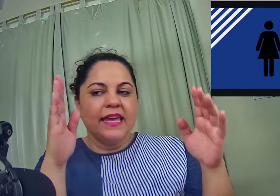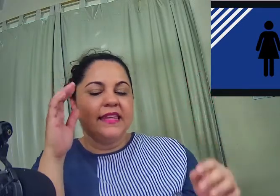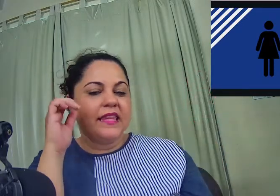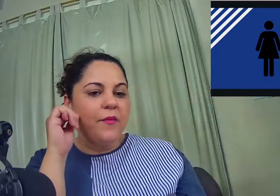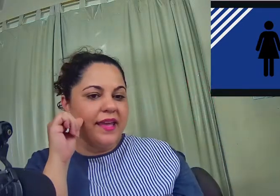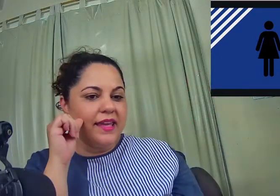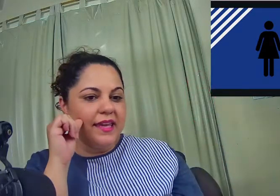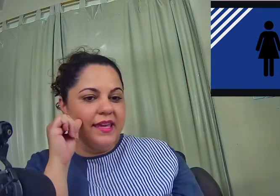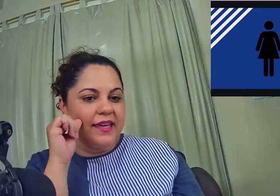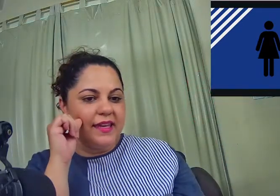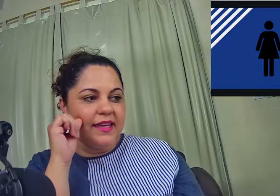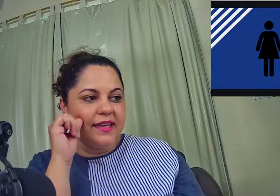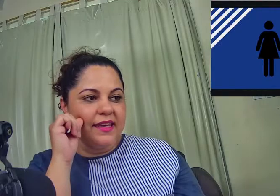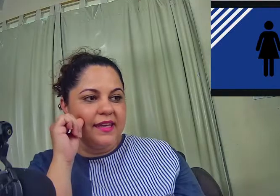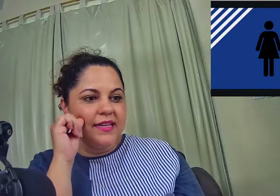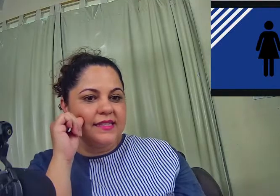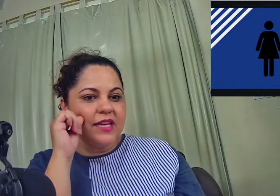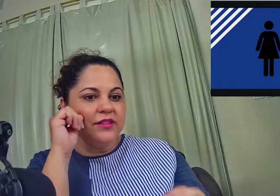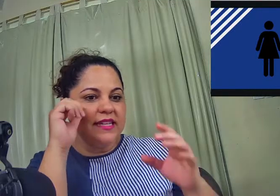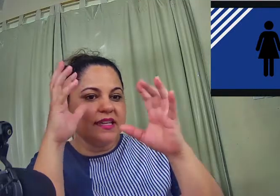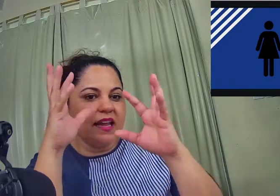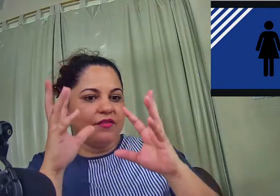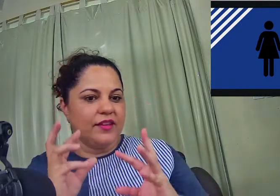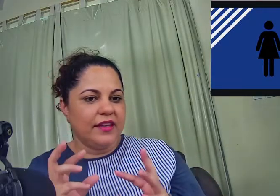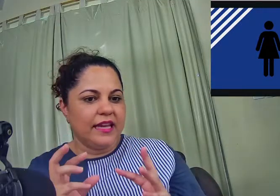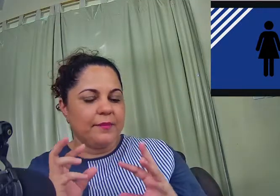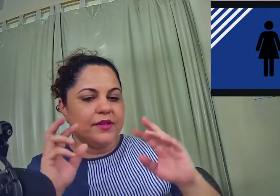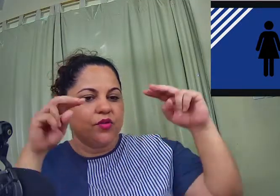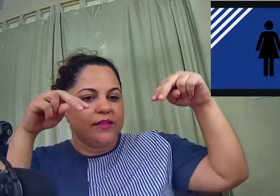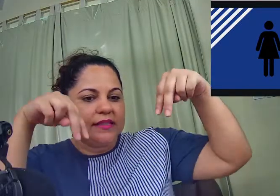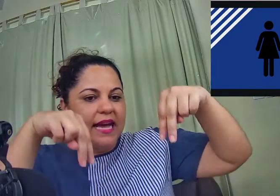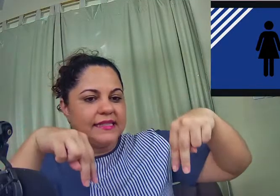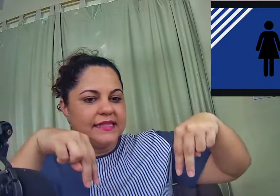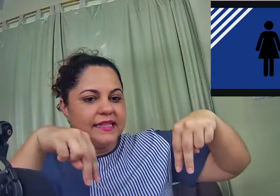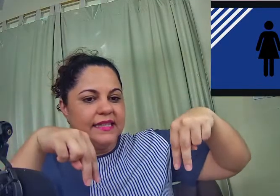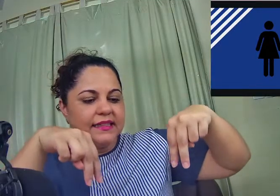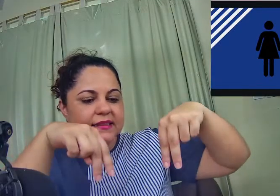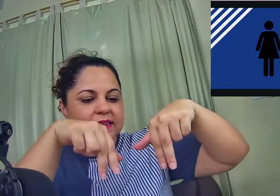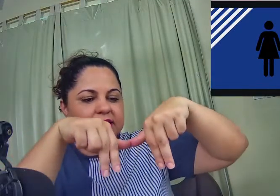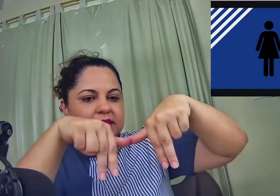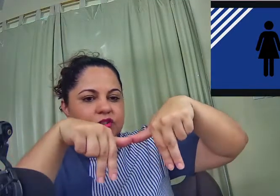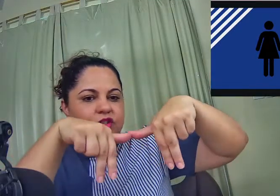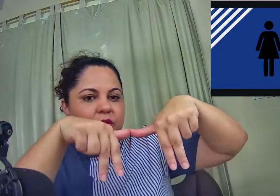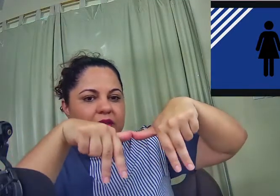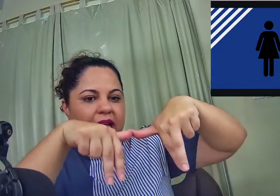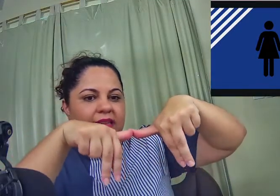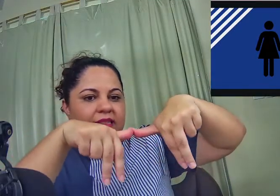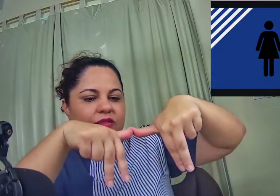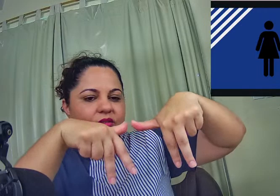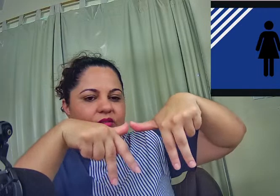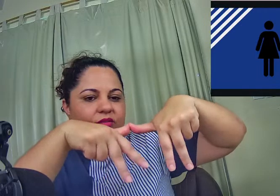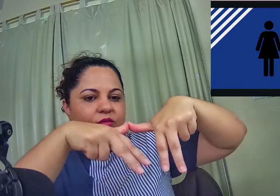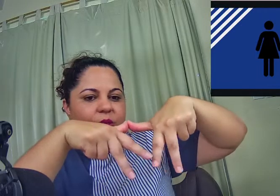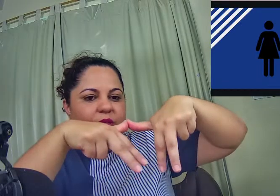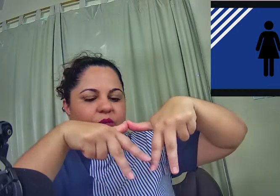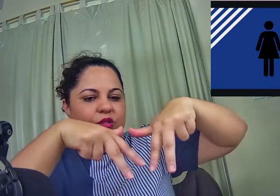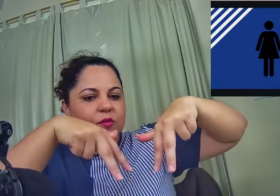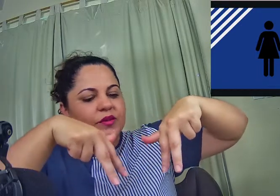Então, aqui, se eu descrevi que a pessoa está assim, de mão dadas, ó, duas pessoas de mão